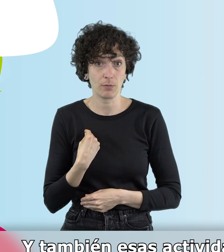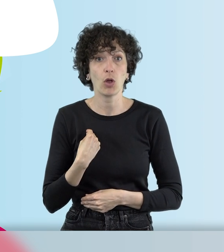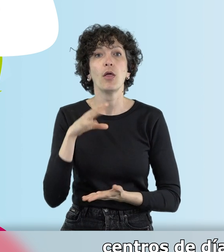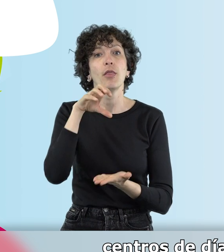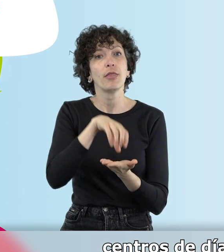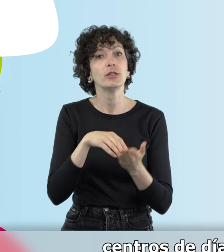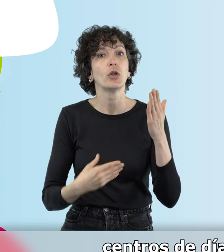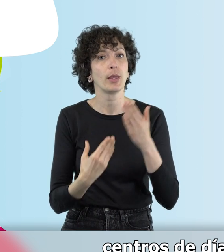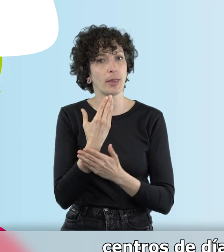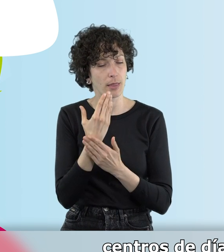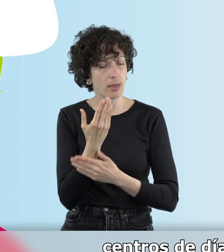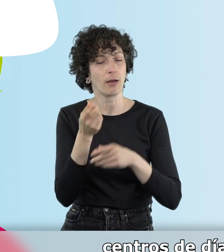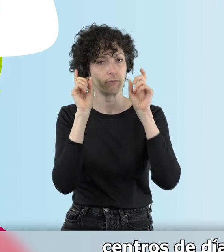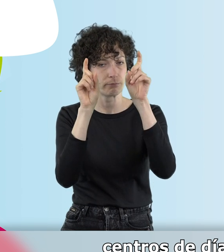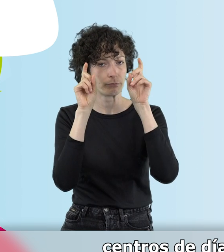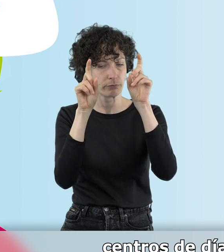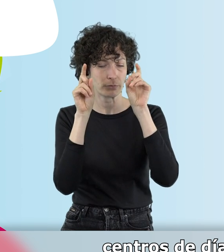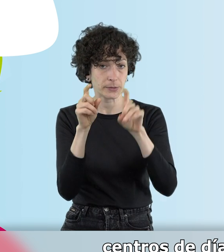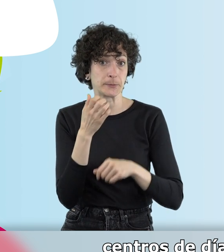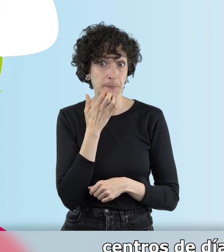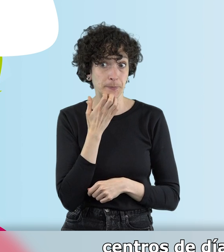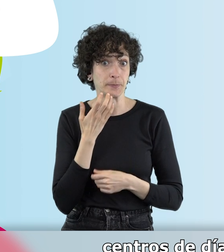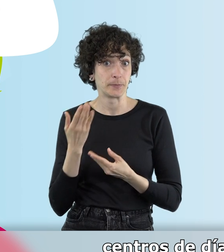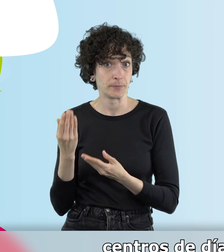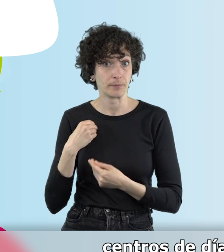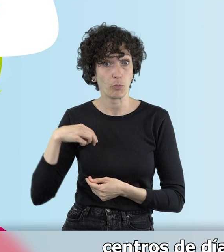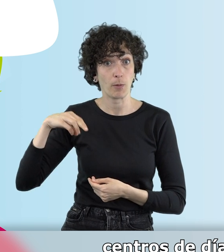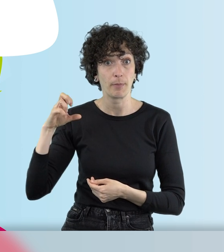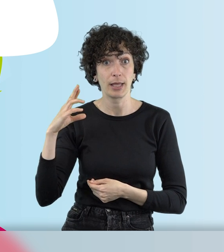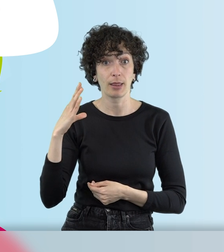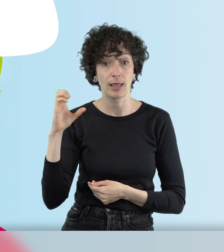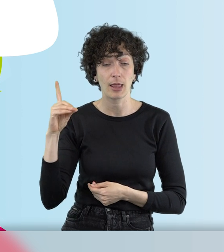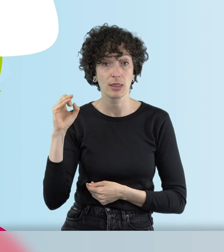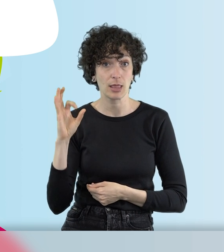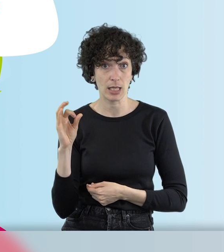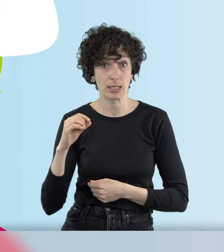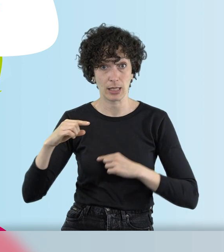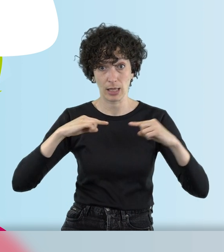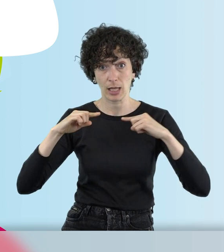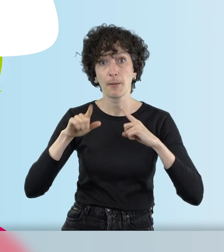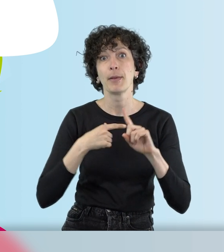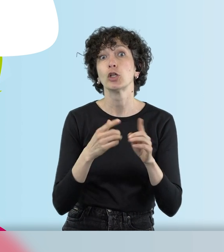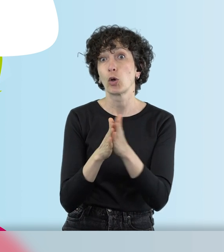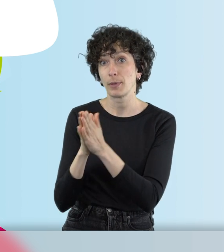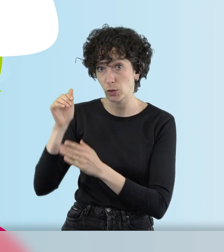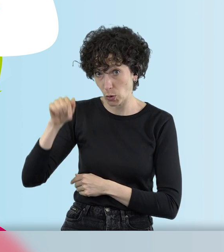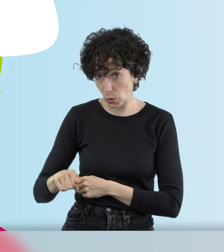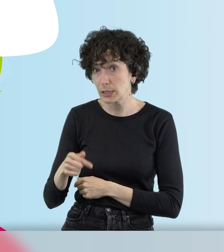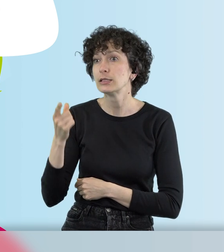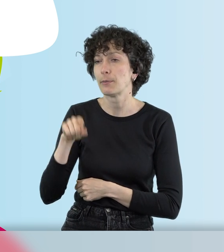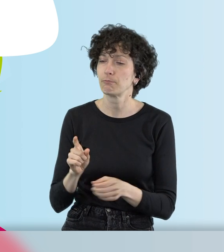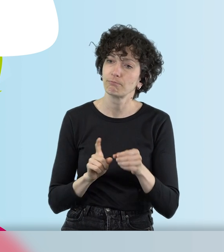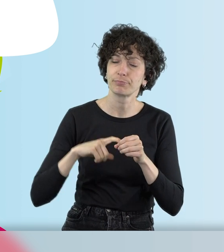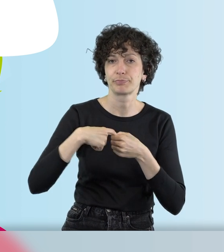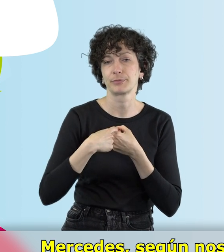los centros de día. Centros de día como en el que como el que dirige Mercedes, y están los compañeros que hoy están aquí también con